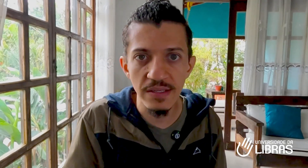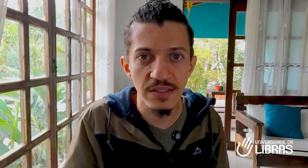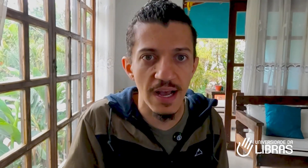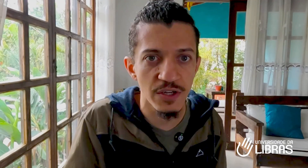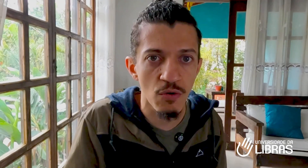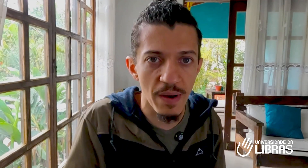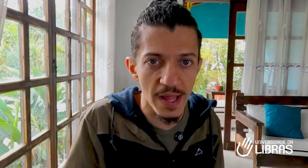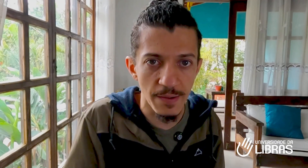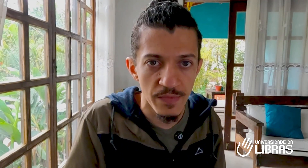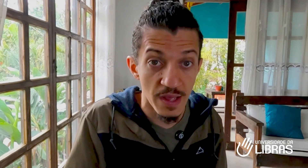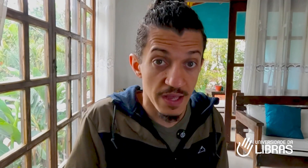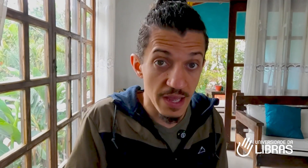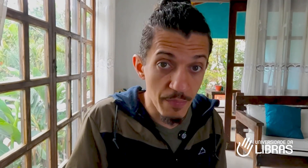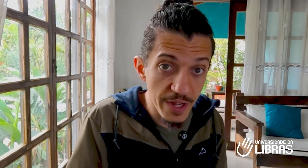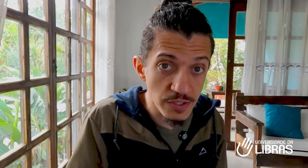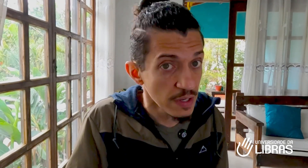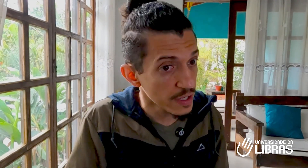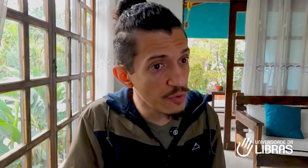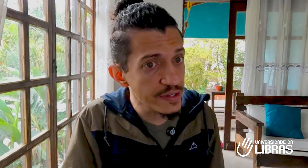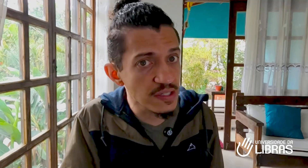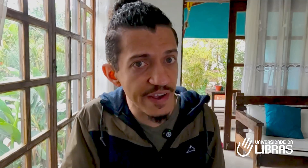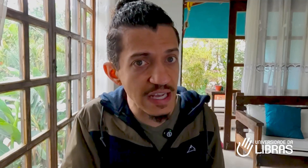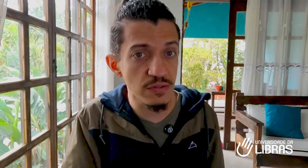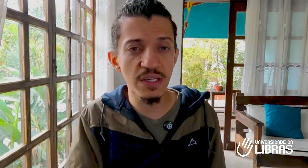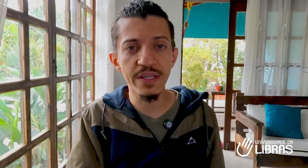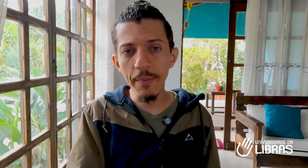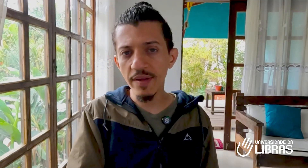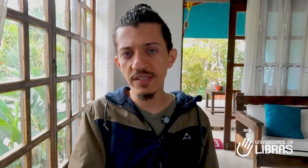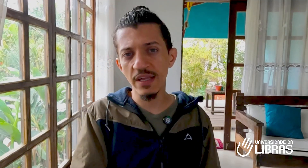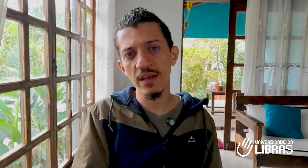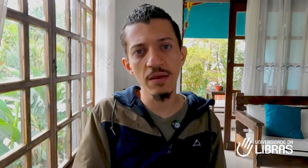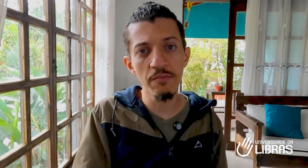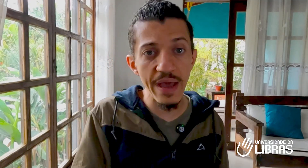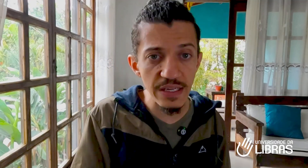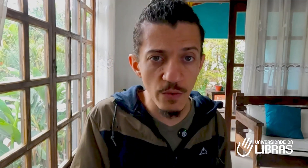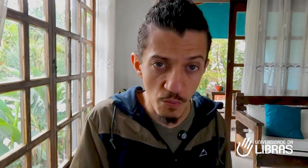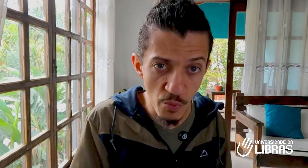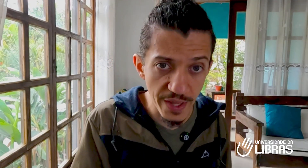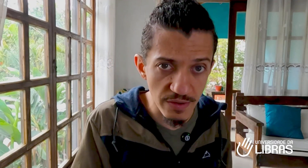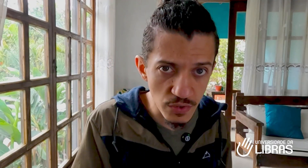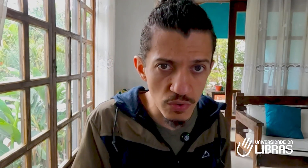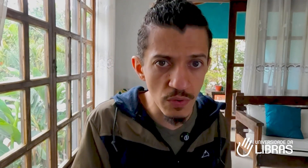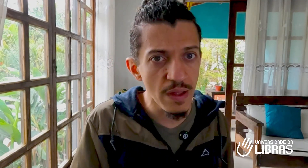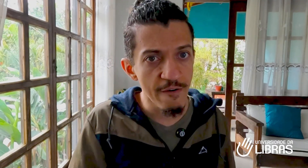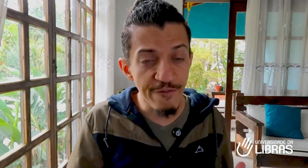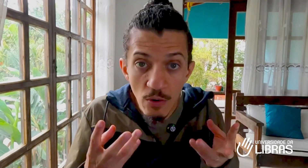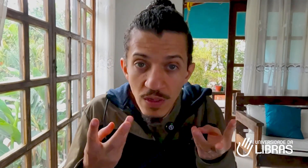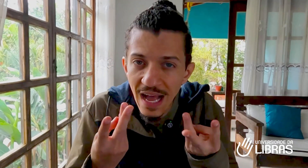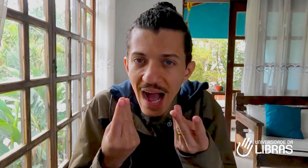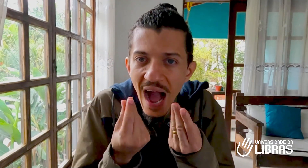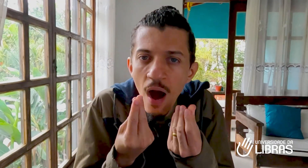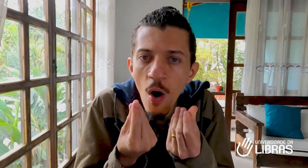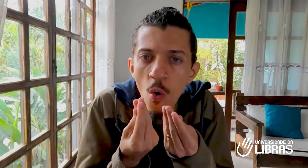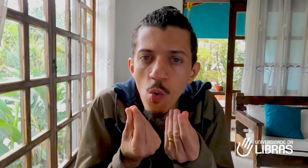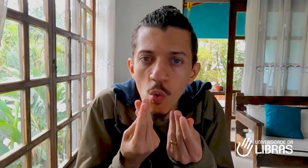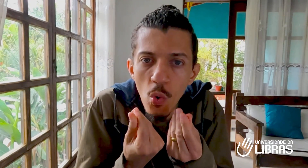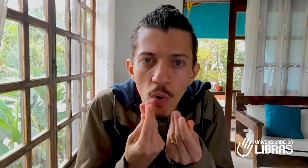mensagem completa. E é por isso que muitas vezes os intérpretes sentem que, mesmo com muito estudo, falta algo